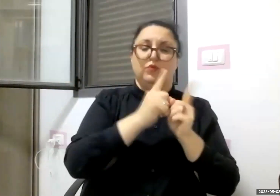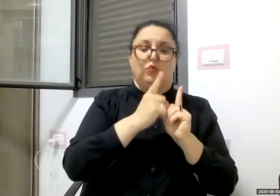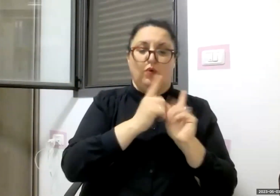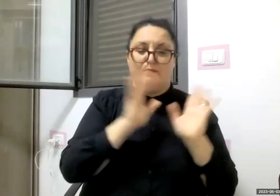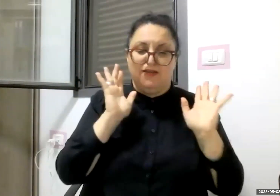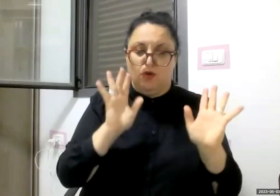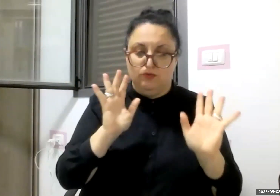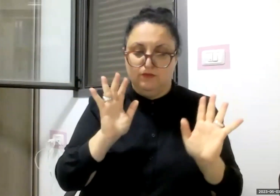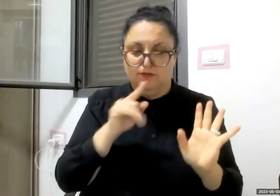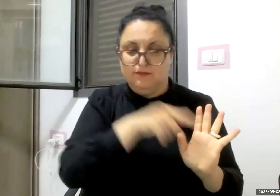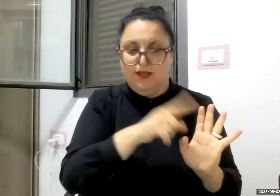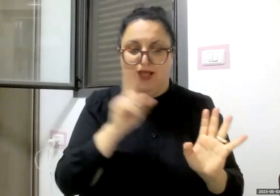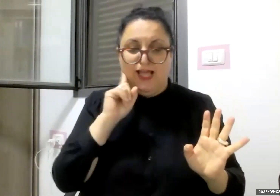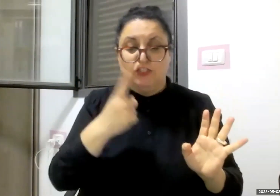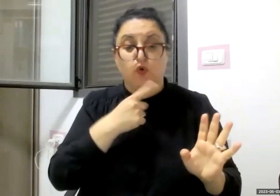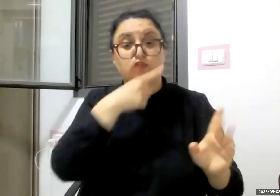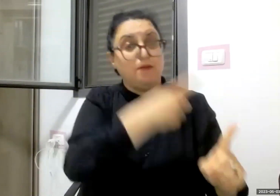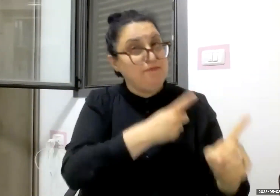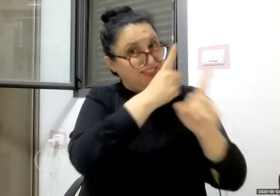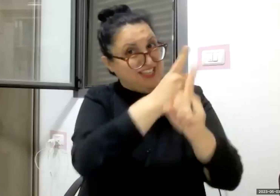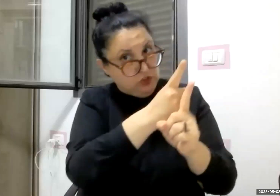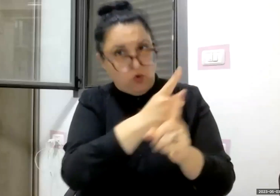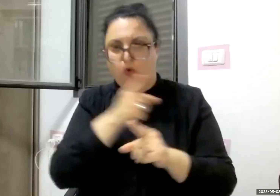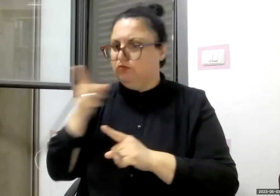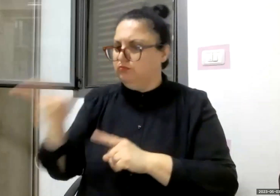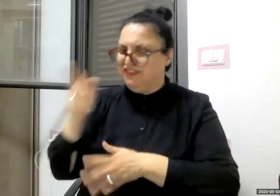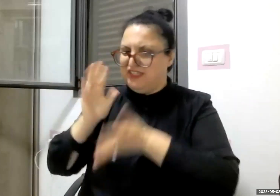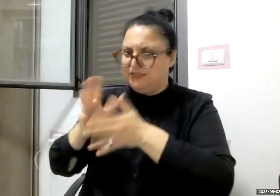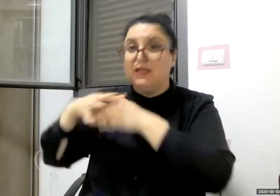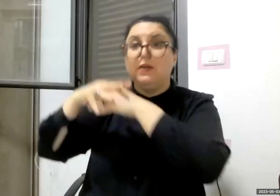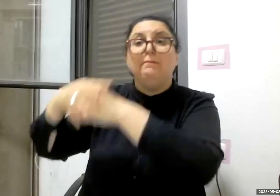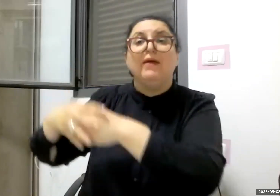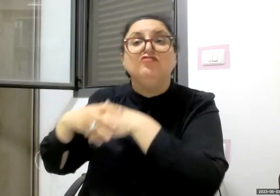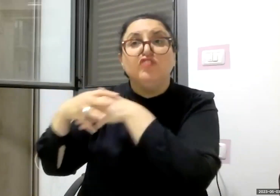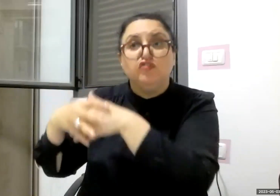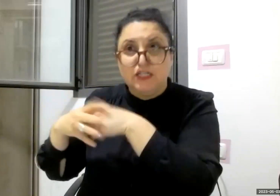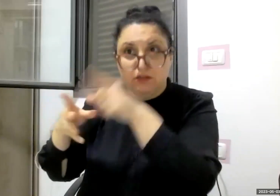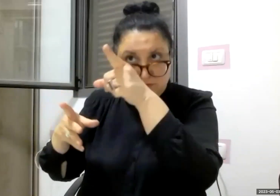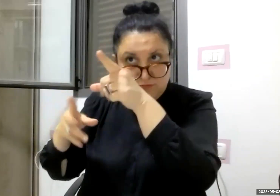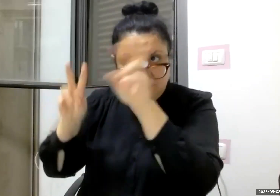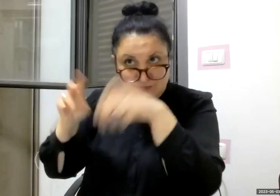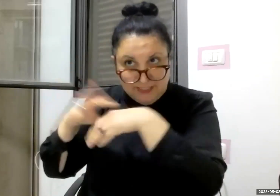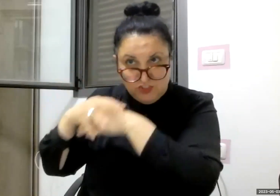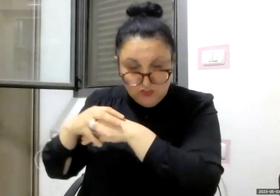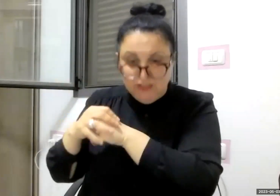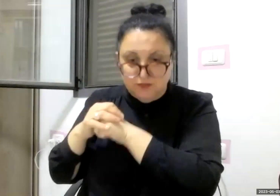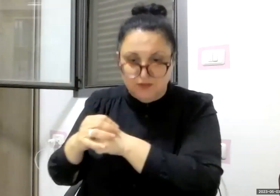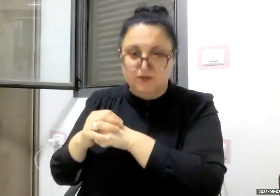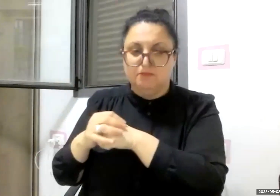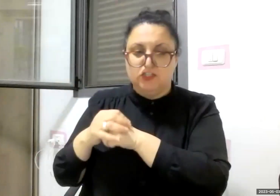השומעות, פגעו במתורגמניות החרשות, שהן מנגישות את שפת הסימנים בצורה משישית,